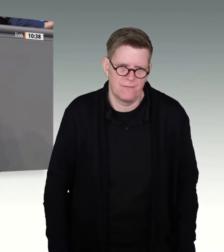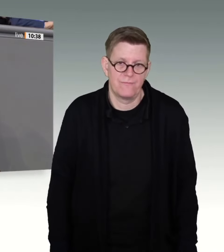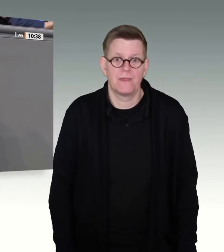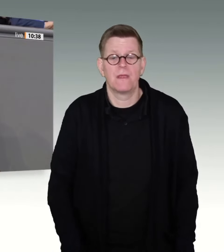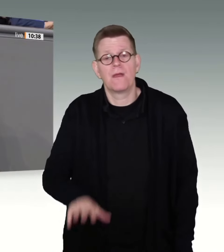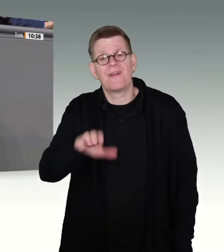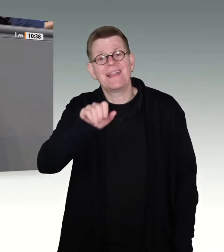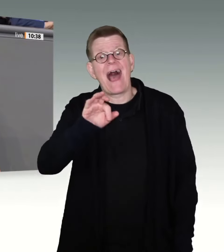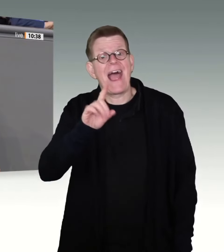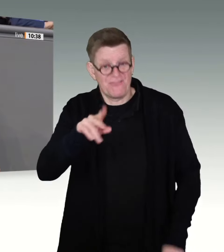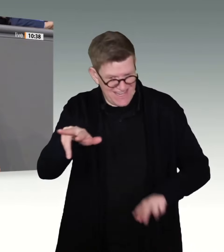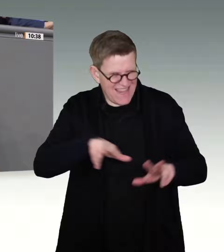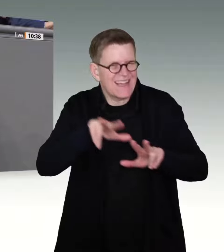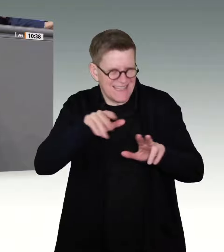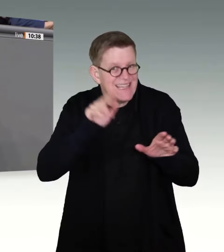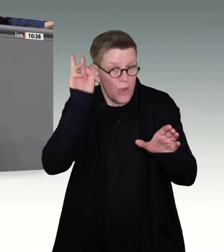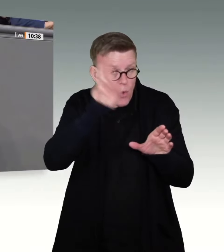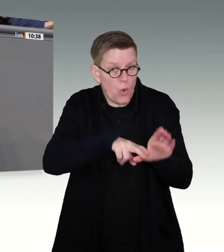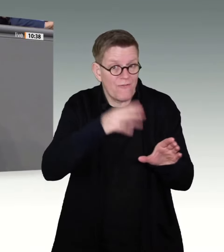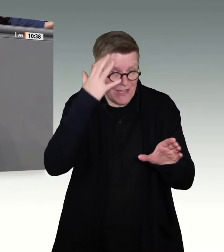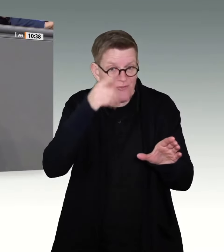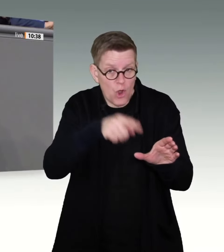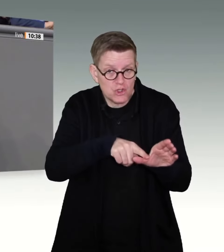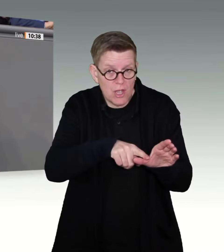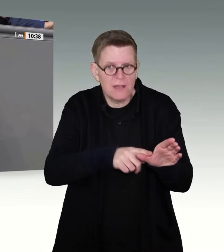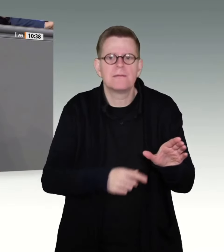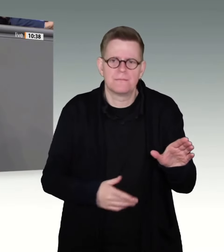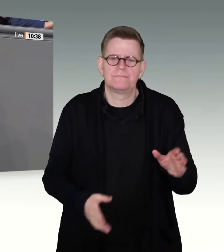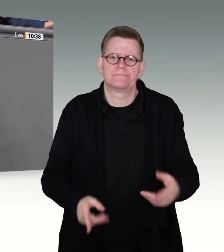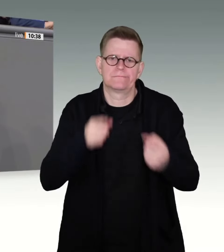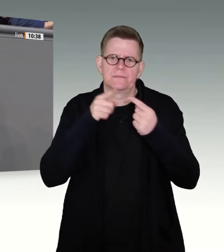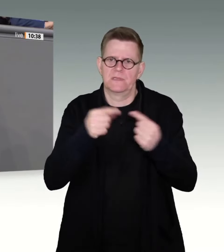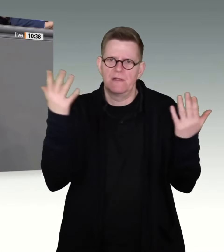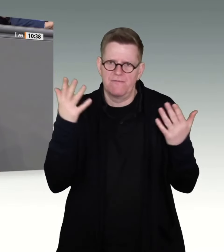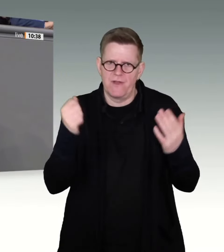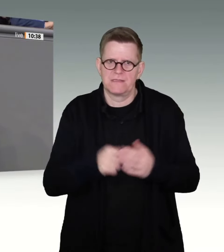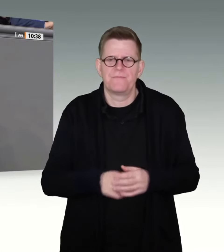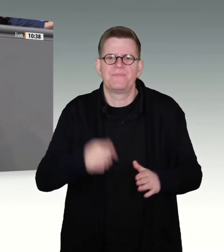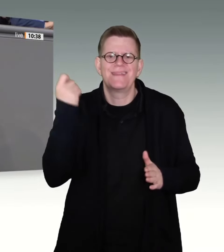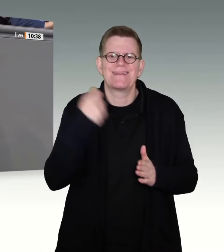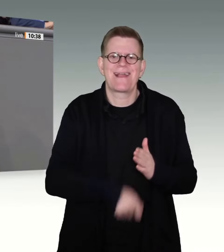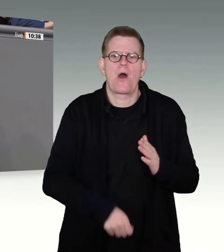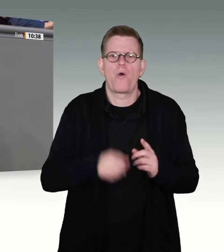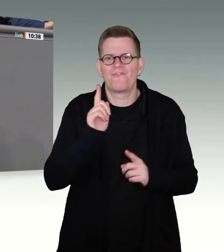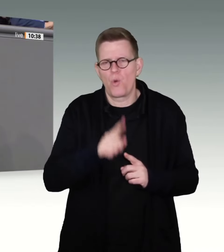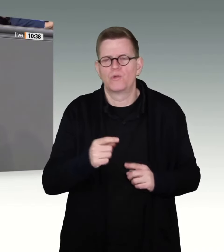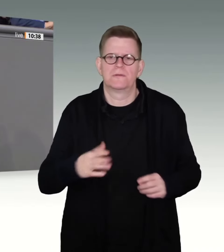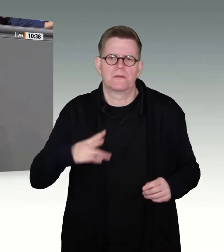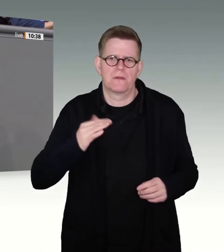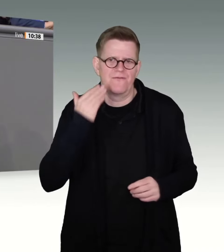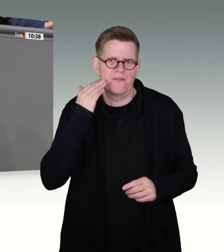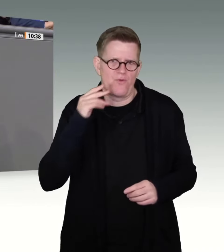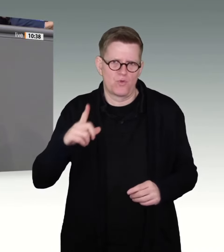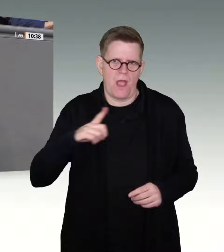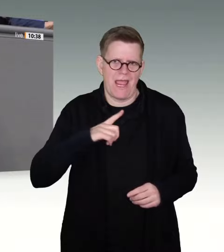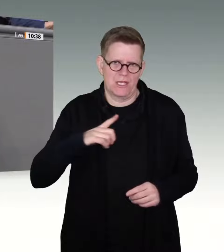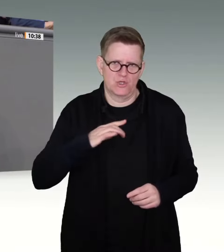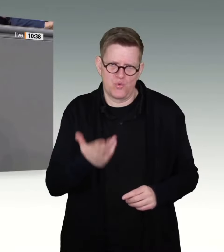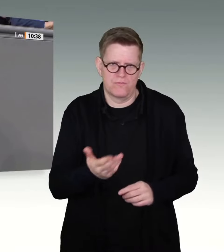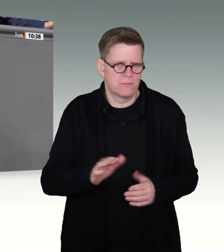wie von uns heute auch beantragt, dafür sorgen, dass der Kauf von selbst genutztem Wohneigentum völlig